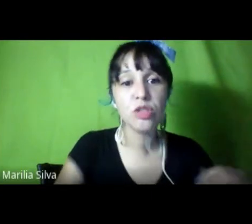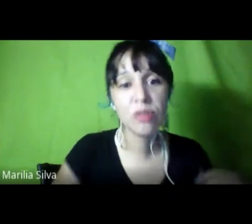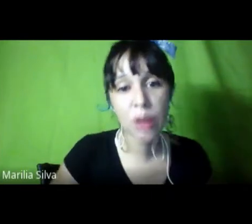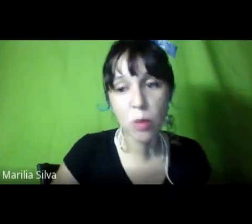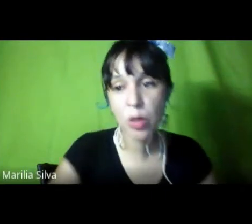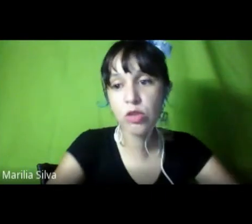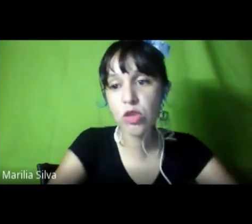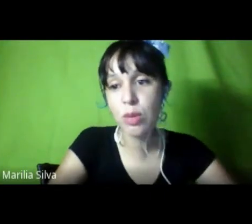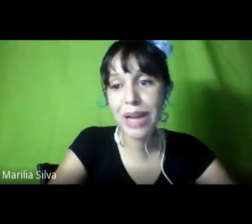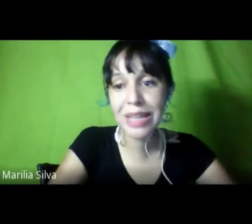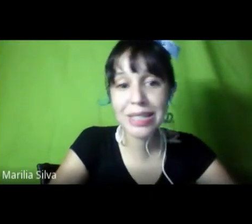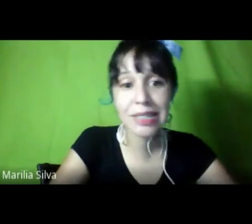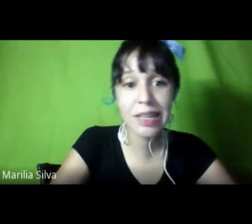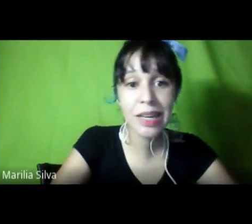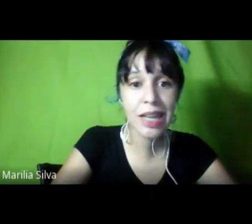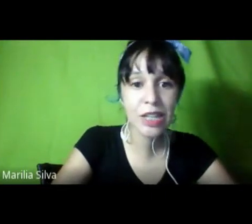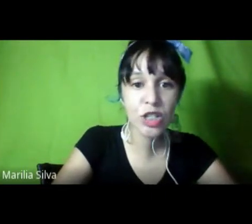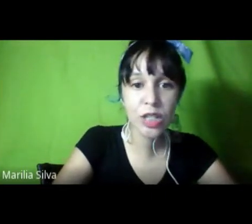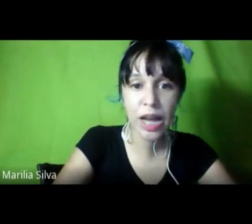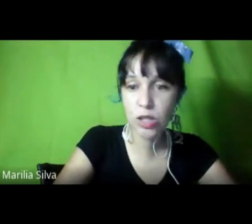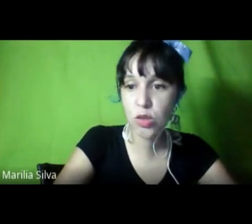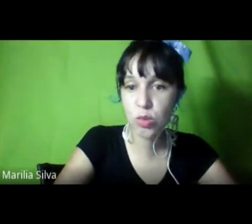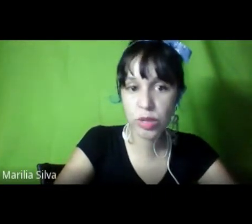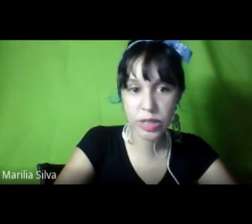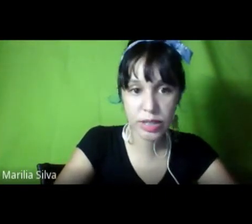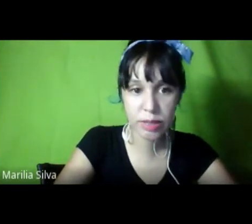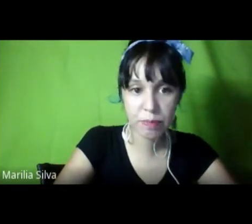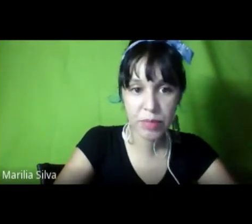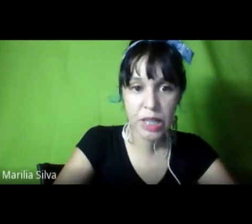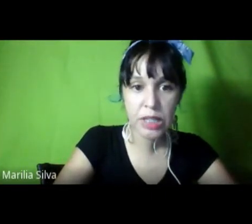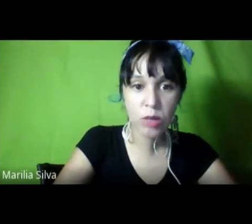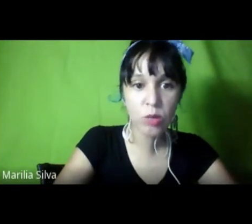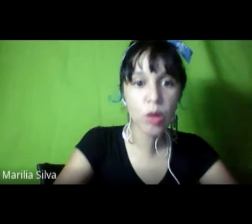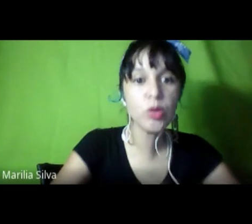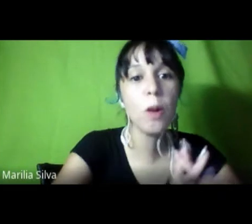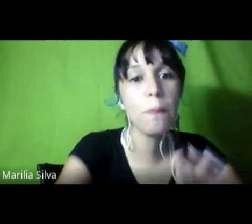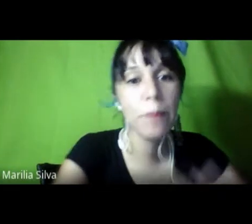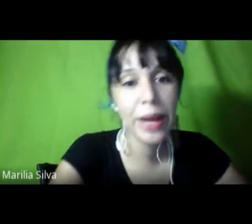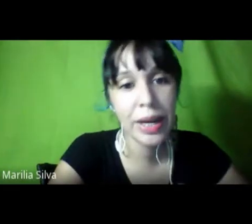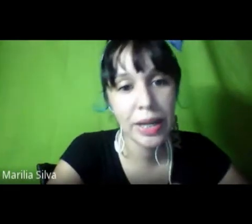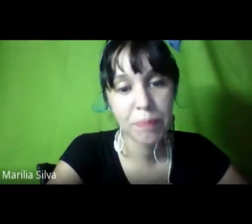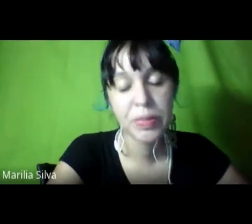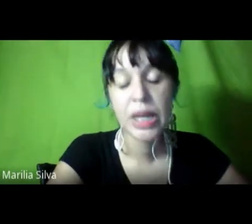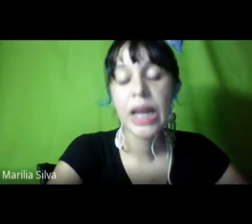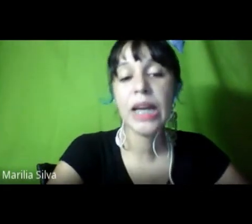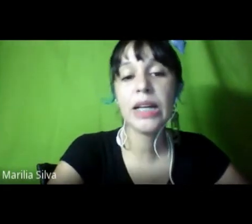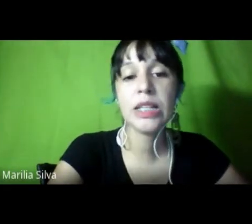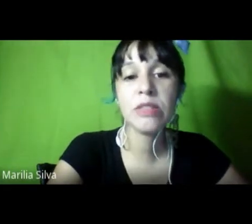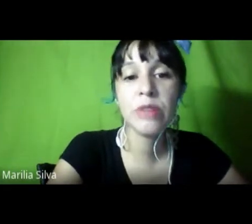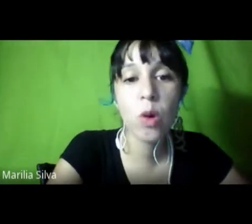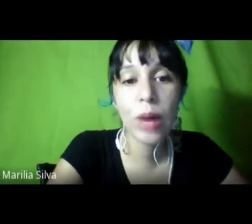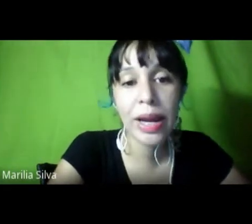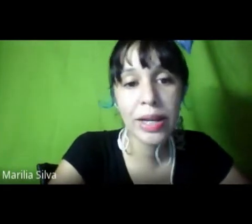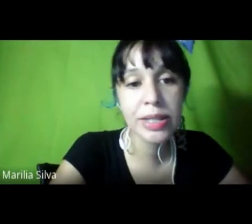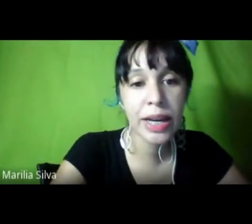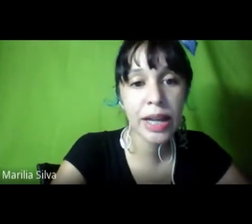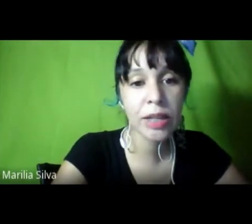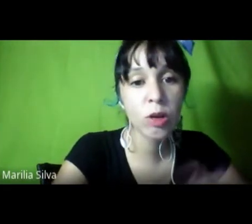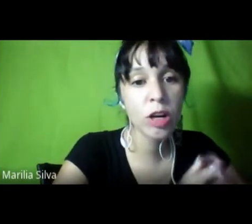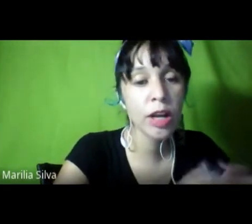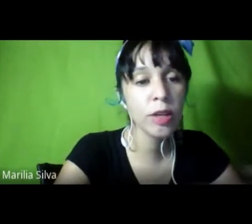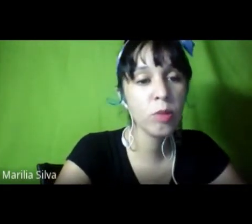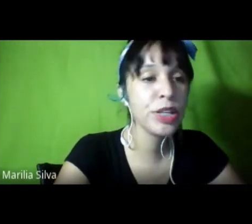Agora a gente vai falar um pouquinho sobre essas identidades surdas. Segundo o autor Perlin, ele classificou elas,